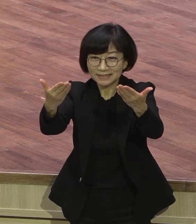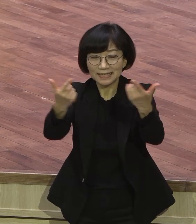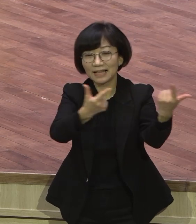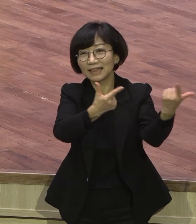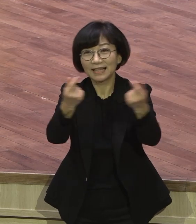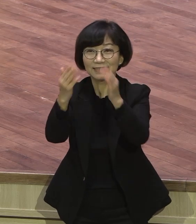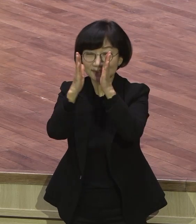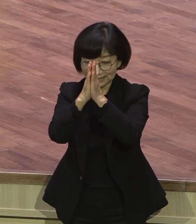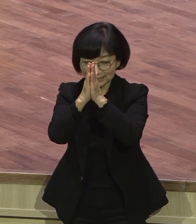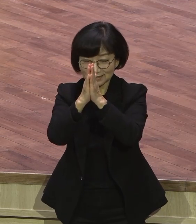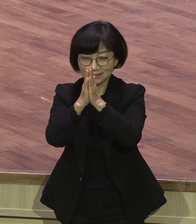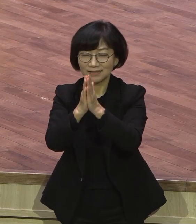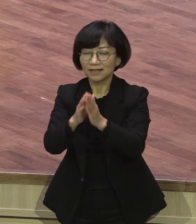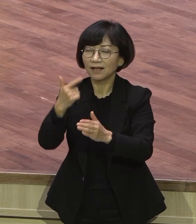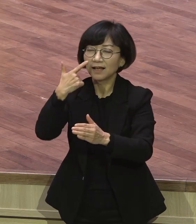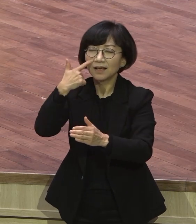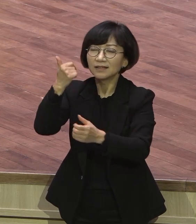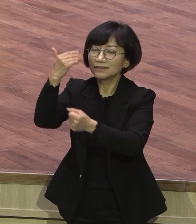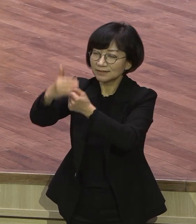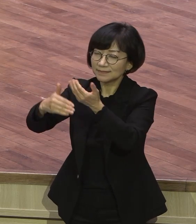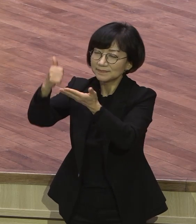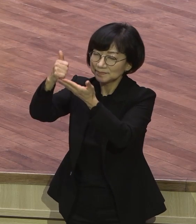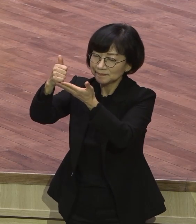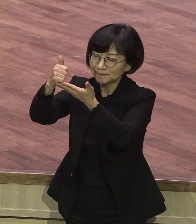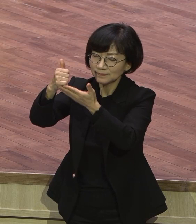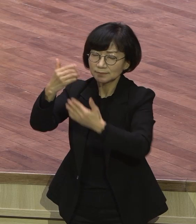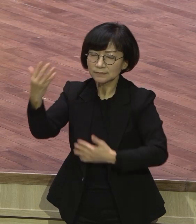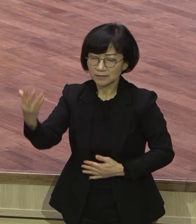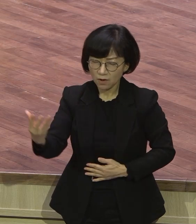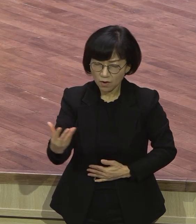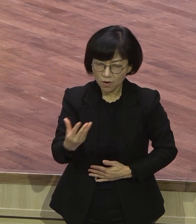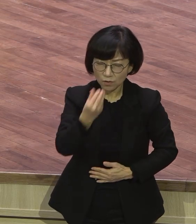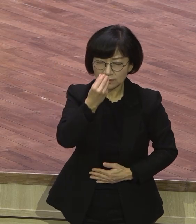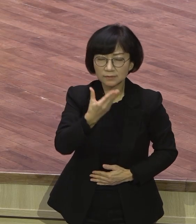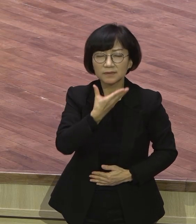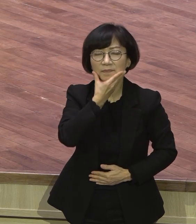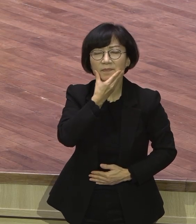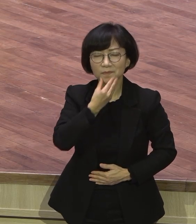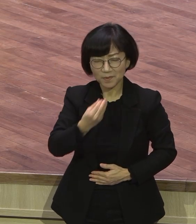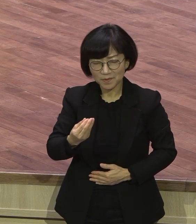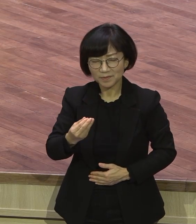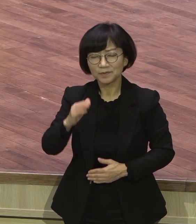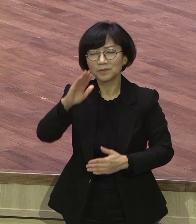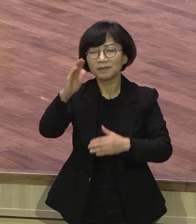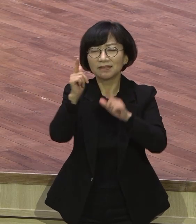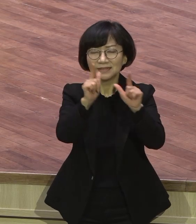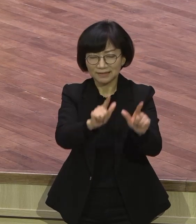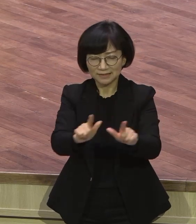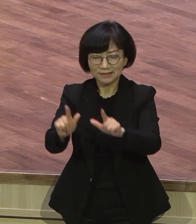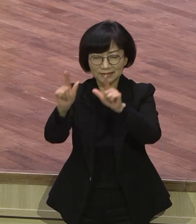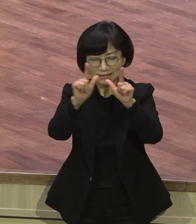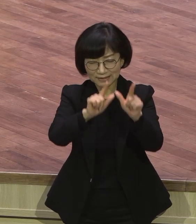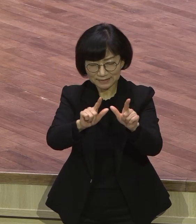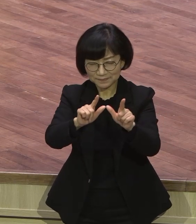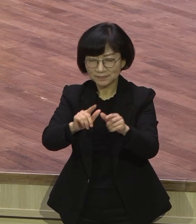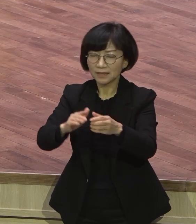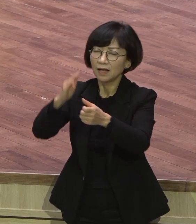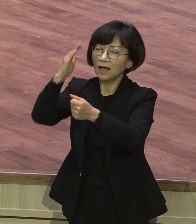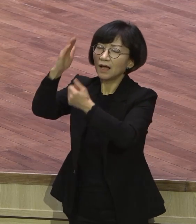아버지 하나님 거룩하고 복된 인생 참으로 하나님의 이름에